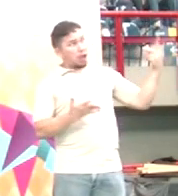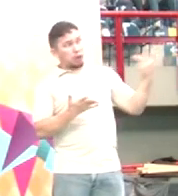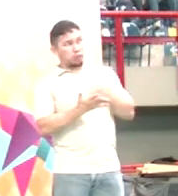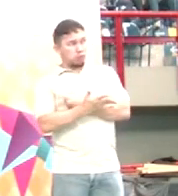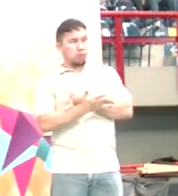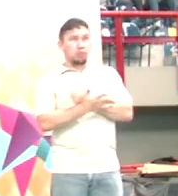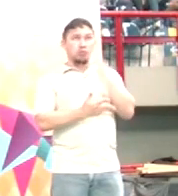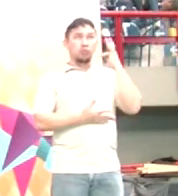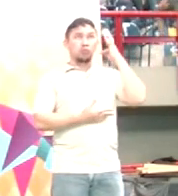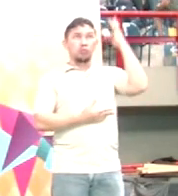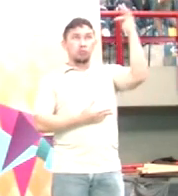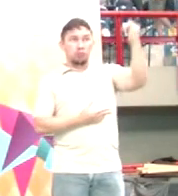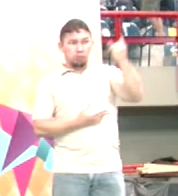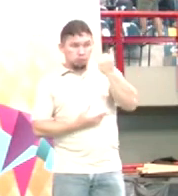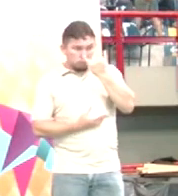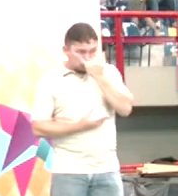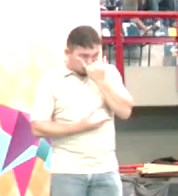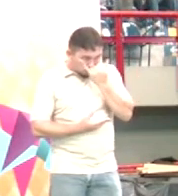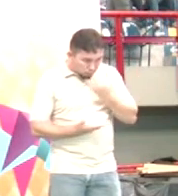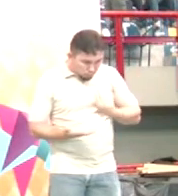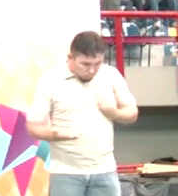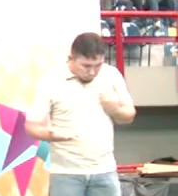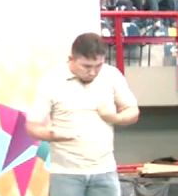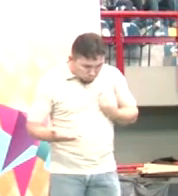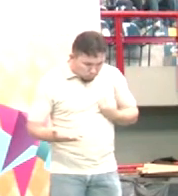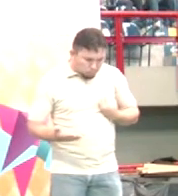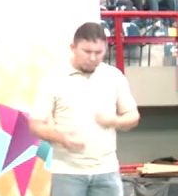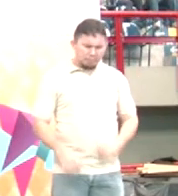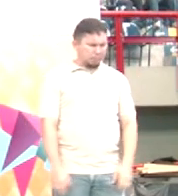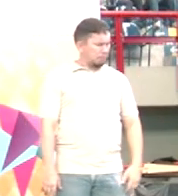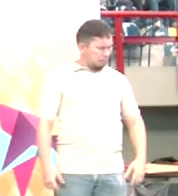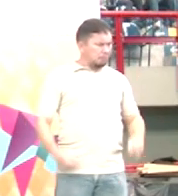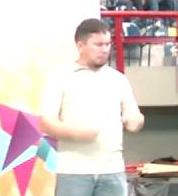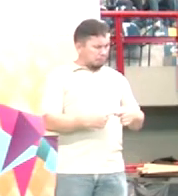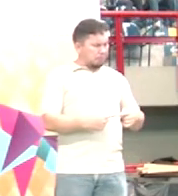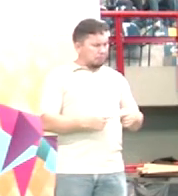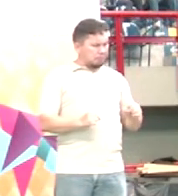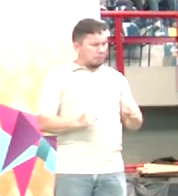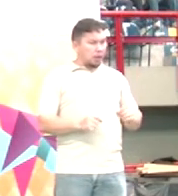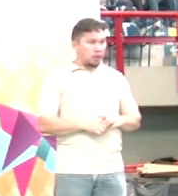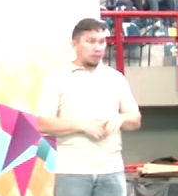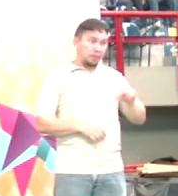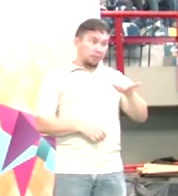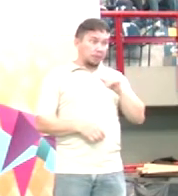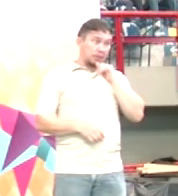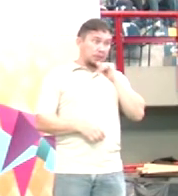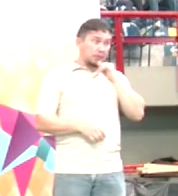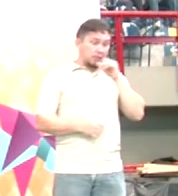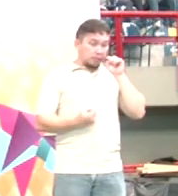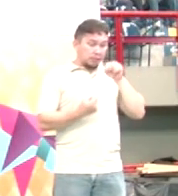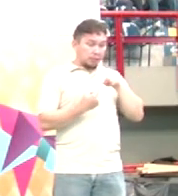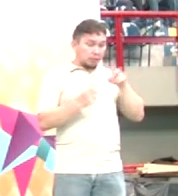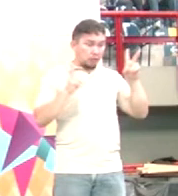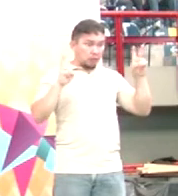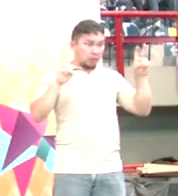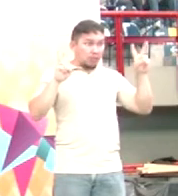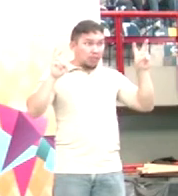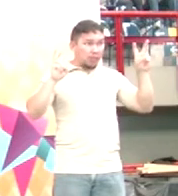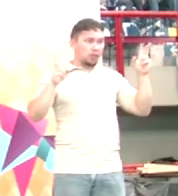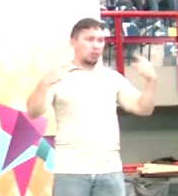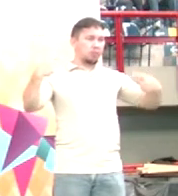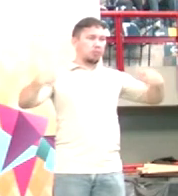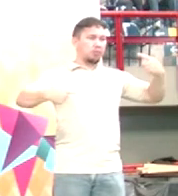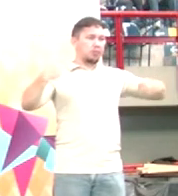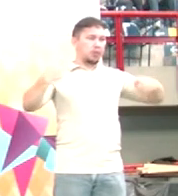como consequência dos acontecimentos presentes? Pode sim, principalmente se o tema versar sobre